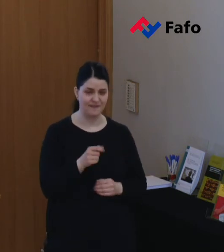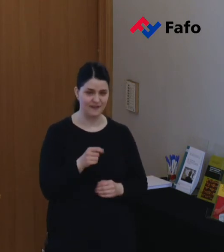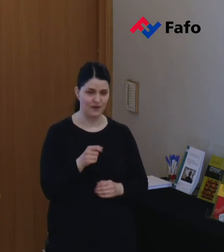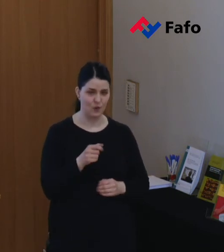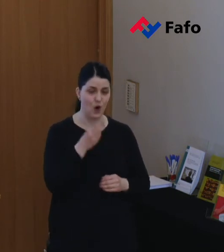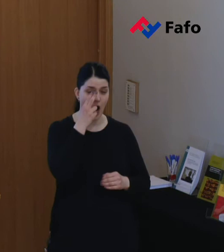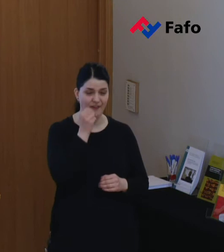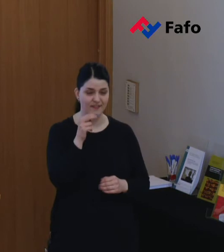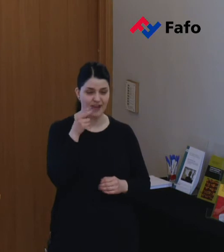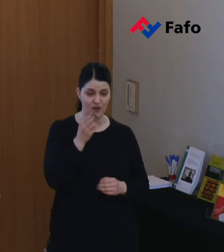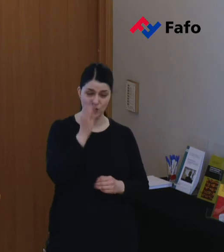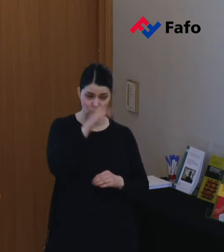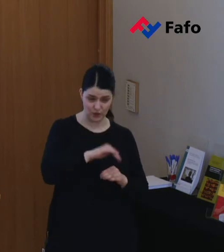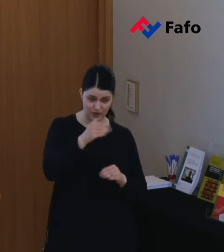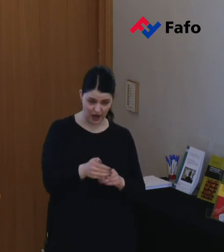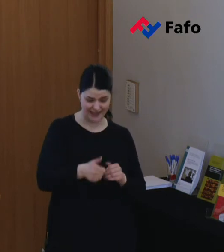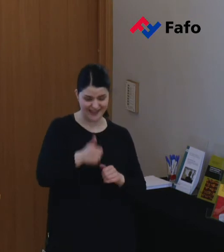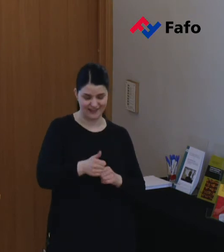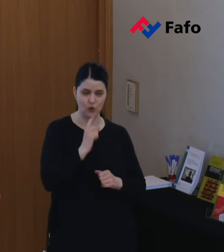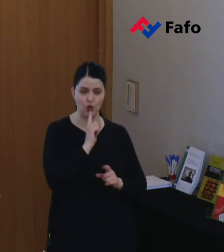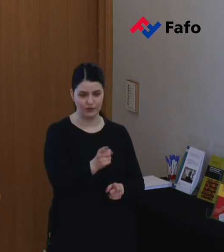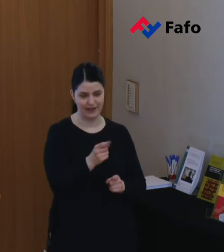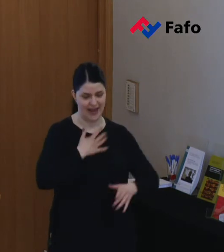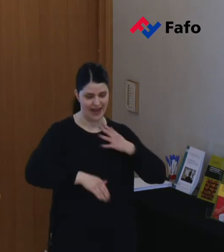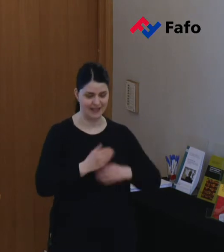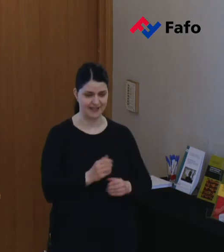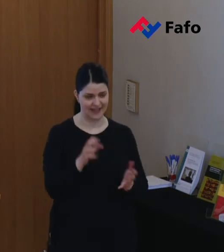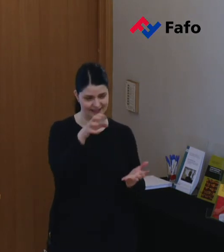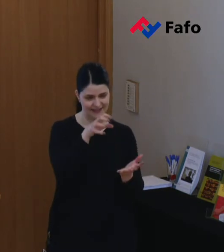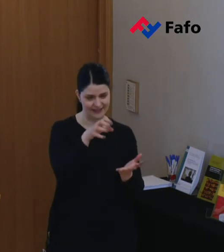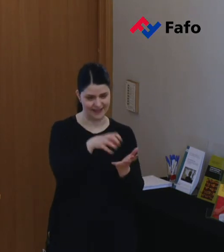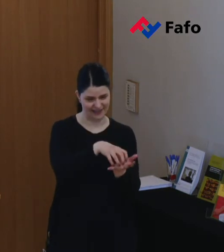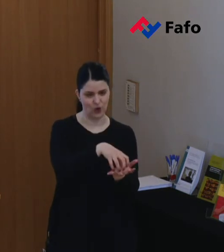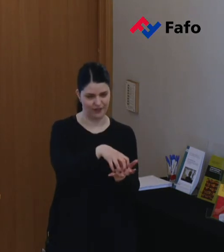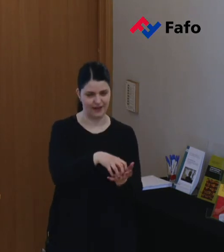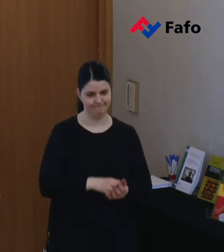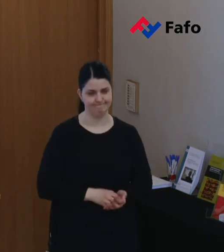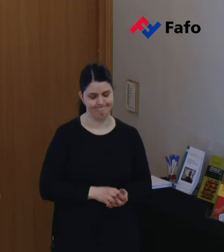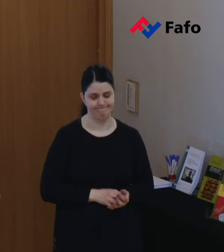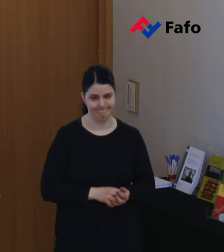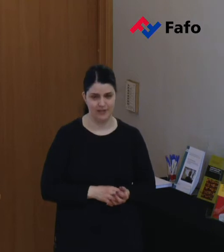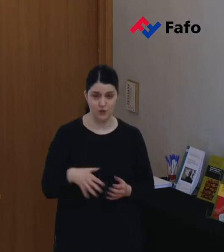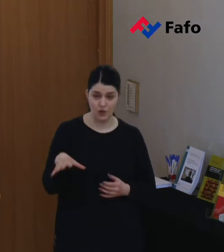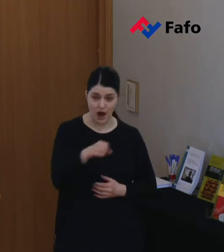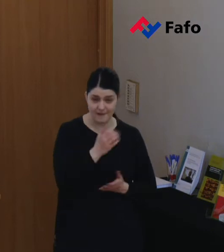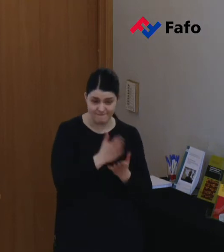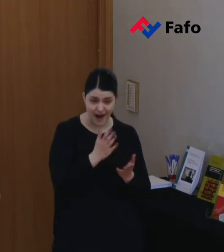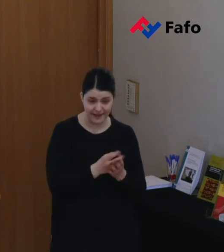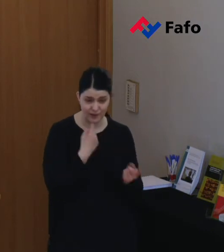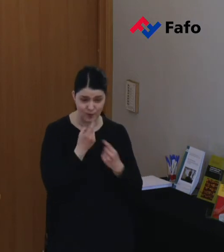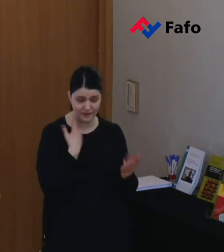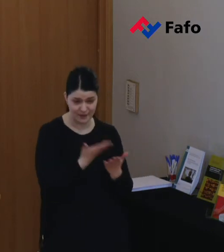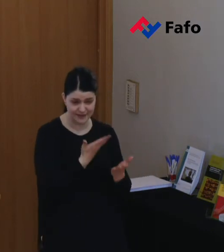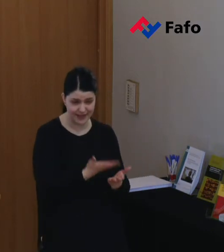Og Ann Nordahl, seniorrådgiver i Helsedirektoratet. Og når alle har fått kommentert, så skal til og med alle debattere, og det